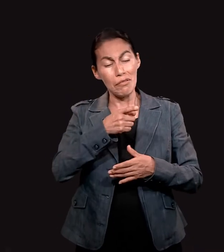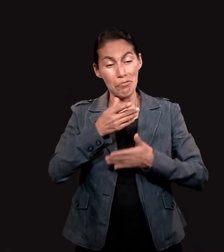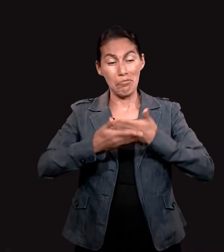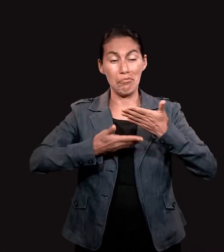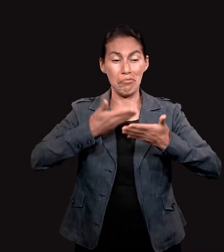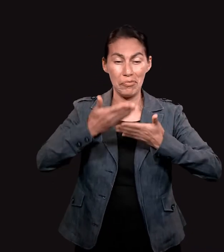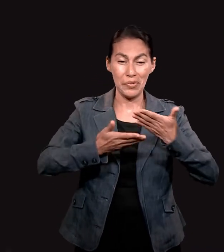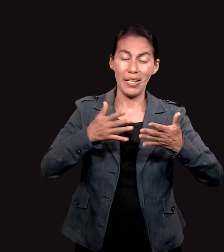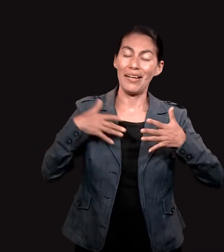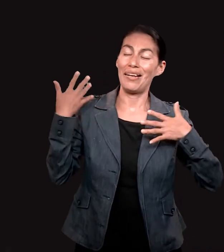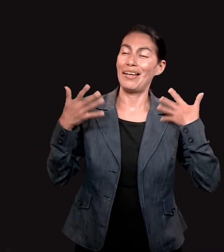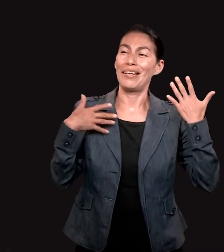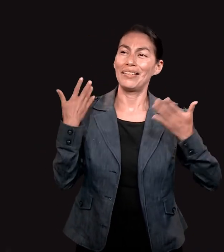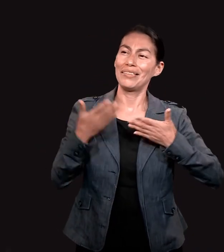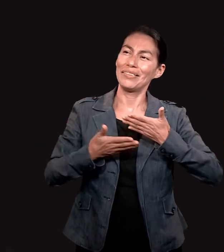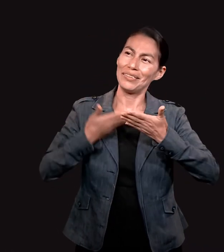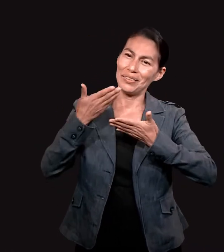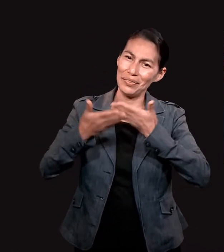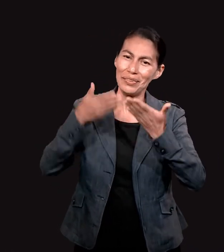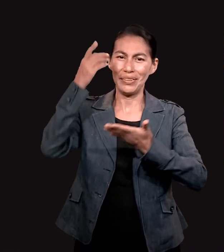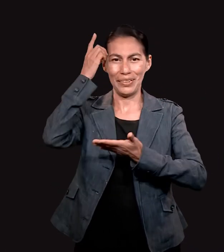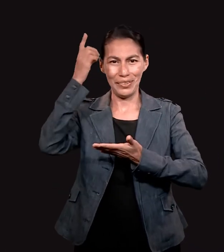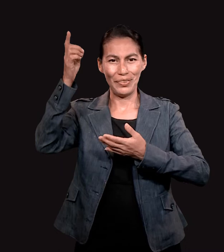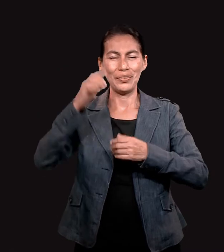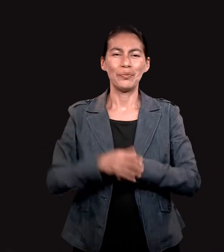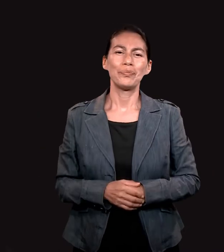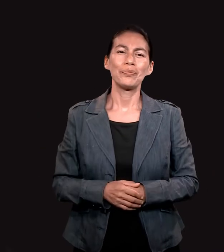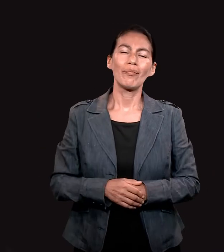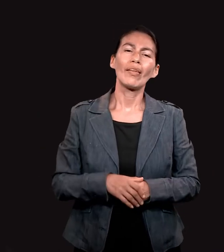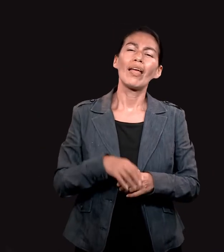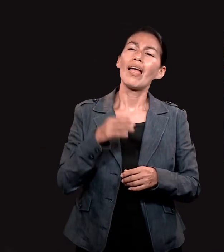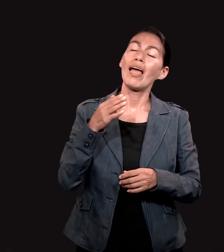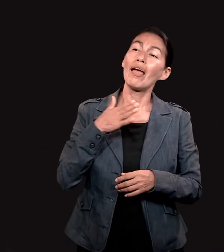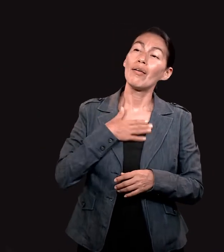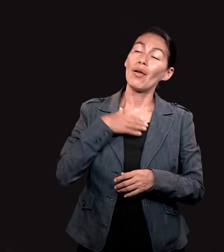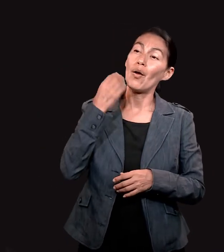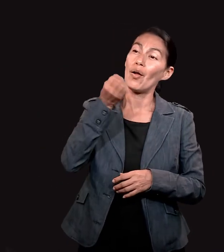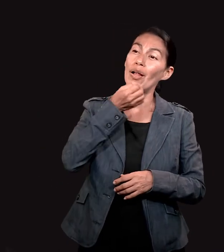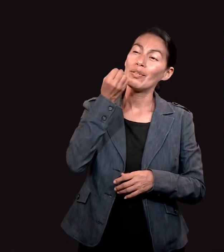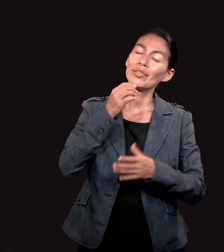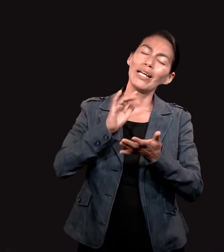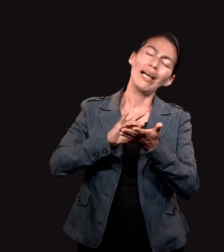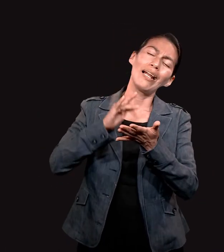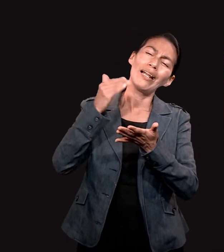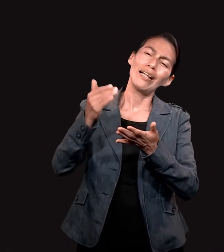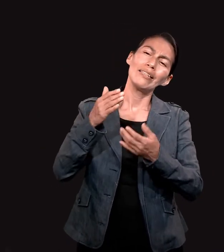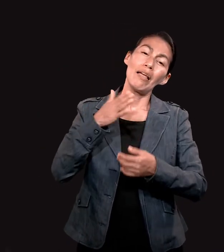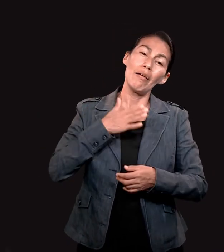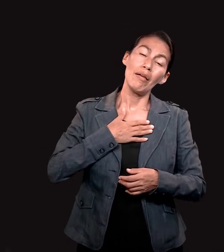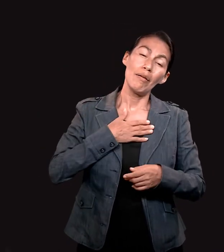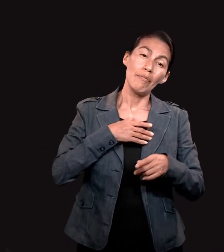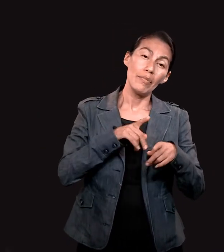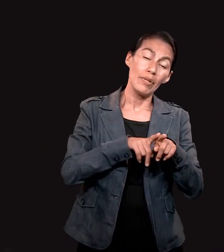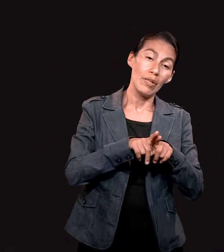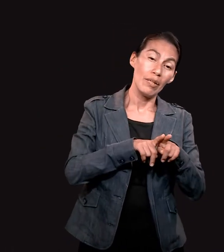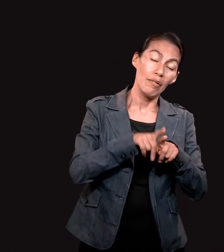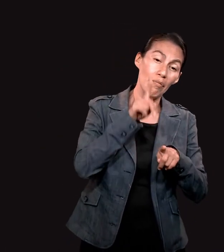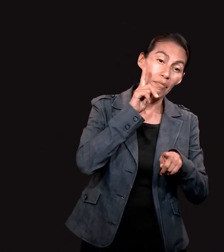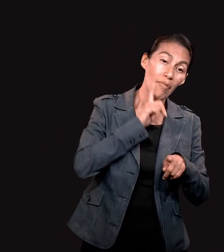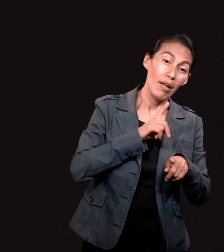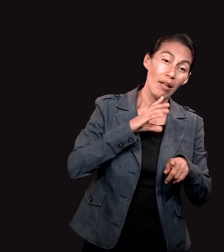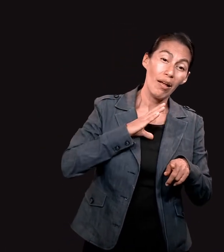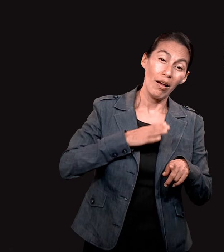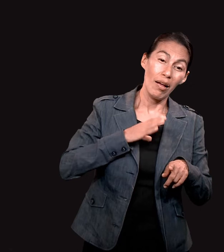que puedas servirle con alegría. También agradecerle a todos por sus oraciones. Los estudios que le hicieron a mi hermana